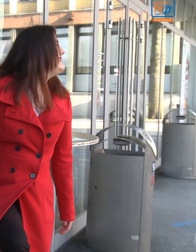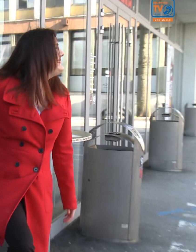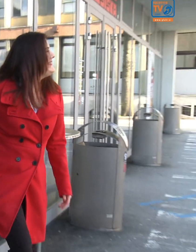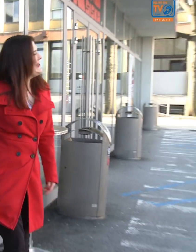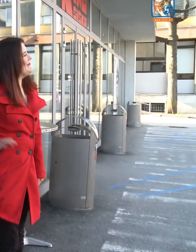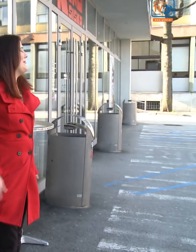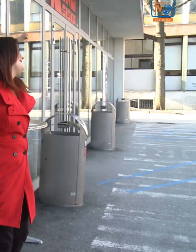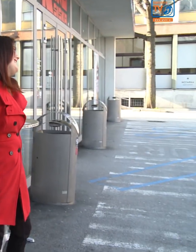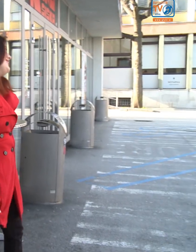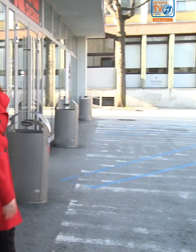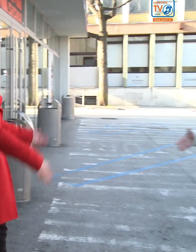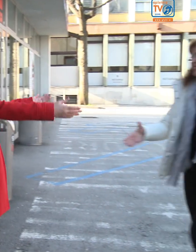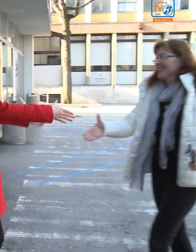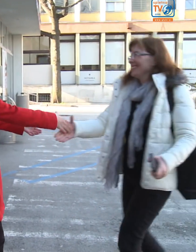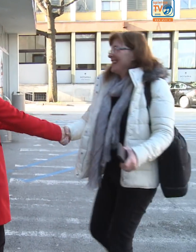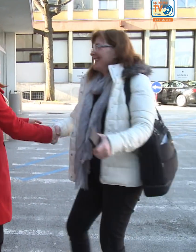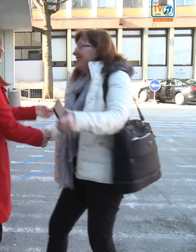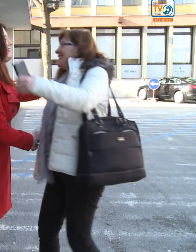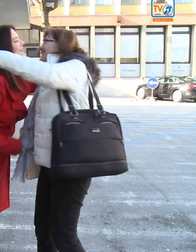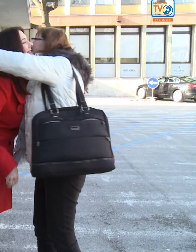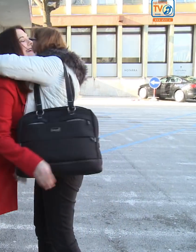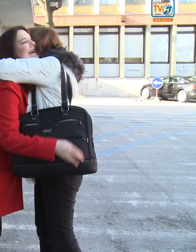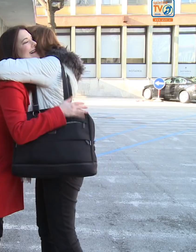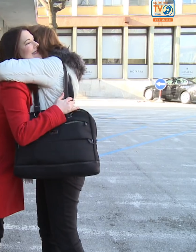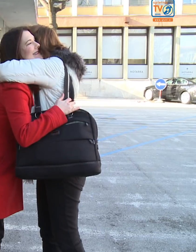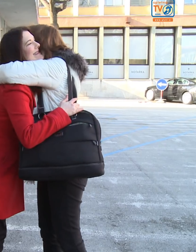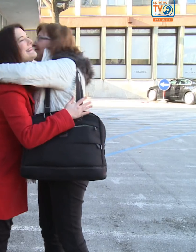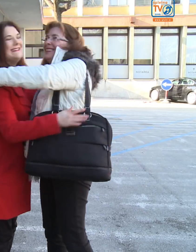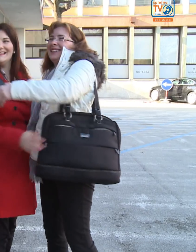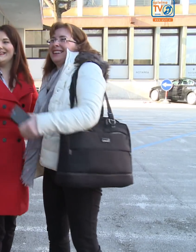Darja, počakajte. Živjo, Darja.